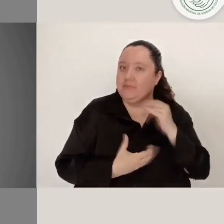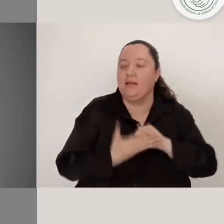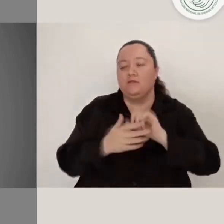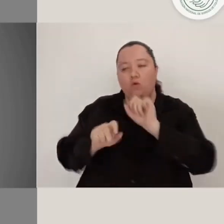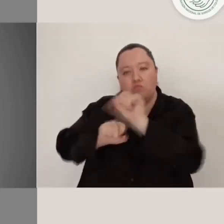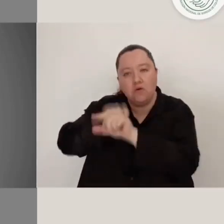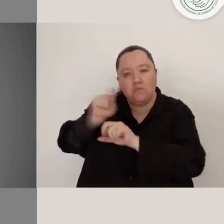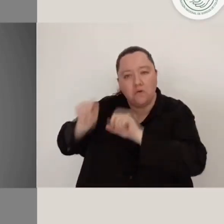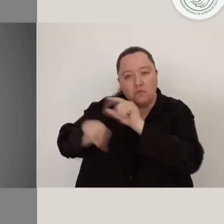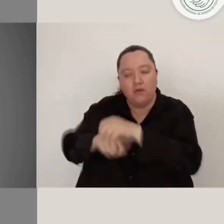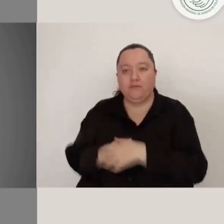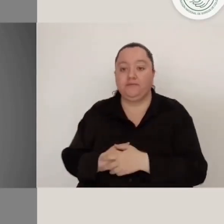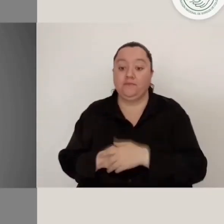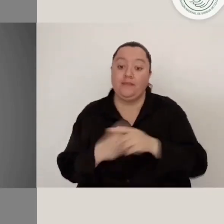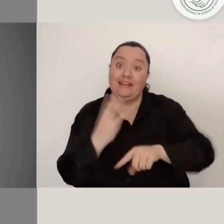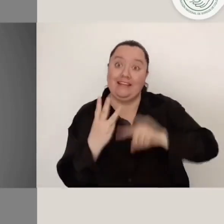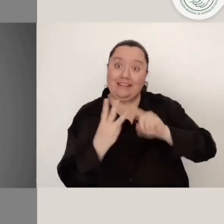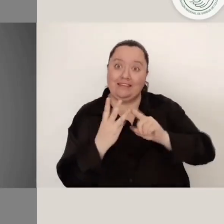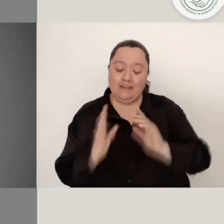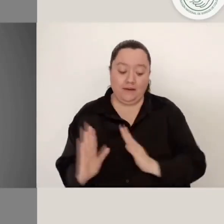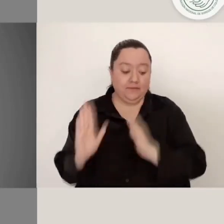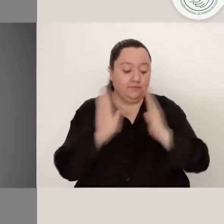y otras experiencias. Y